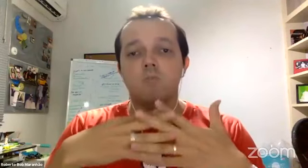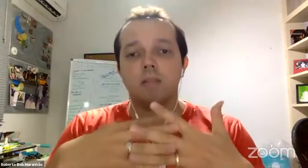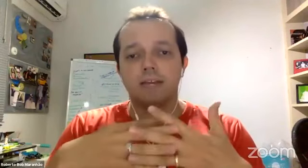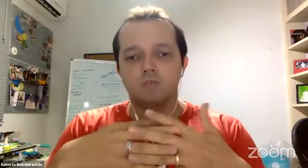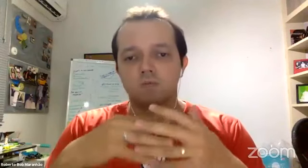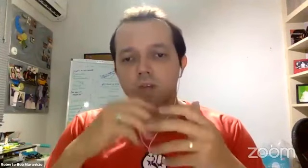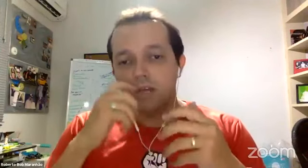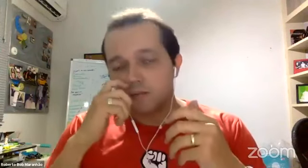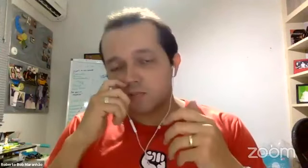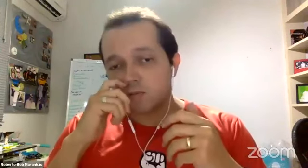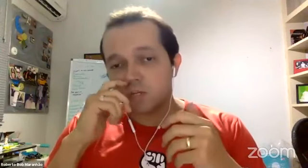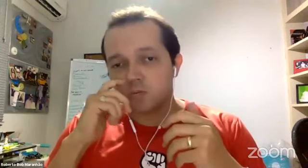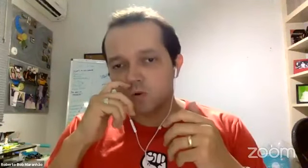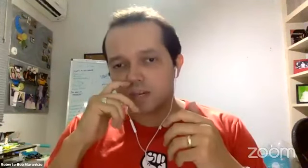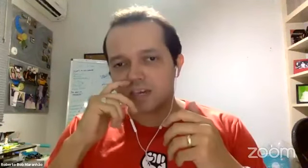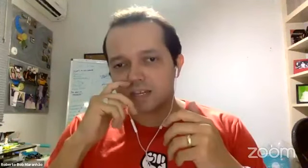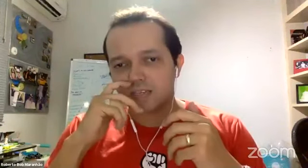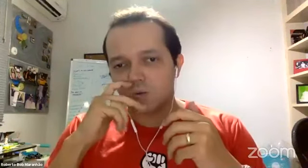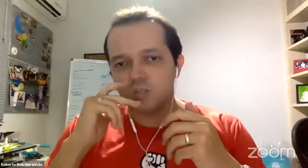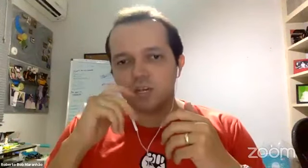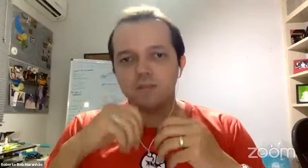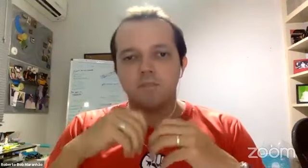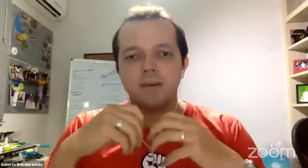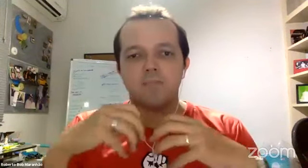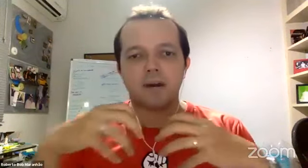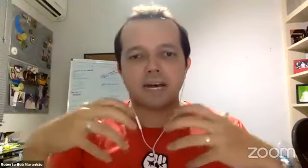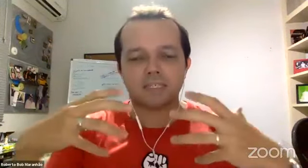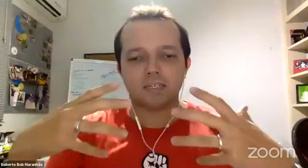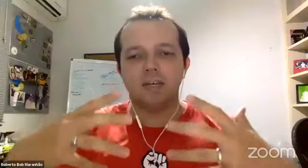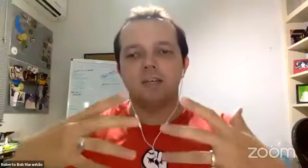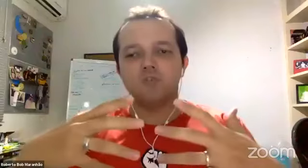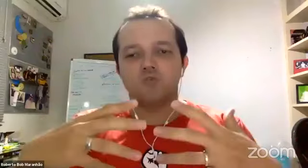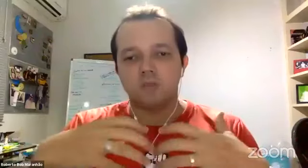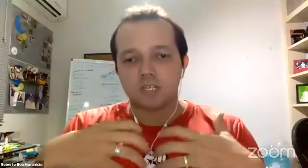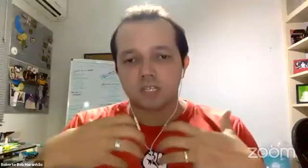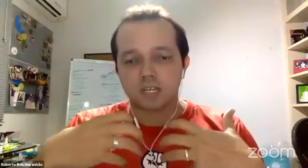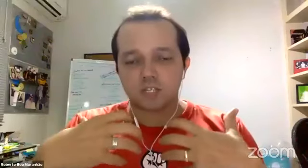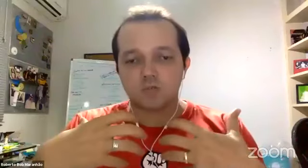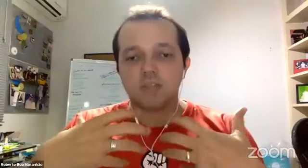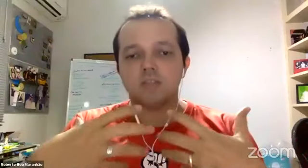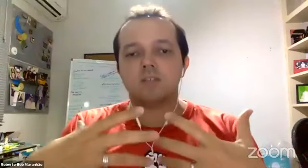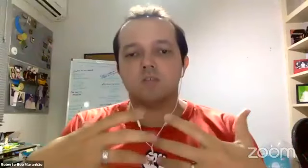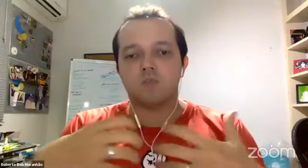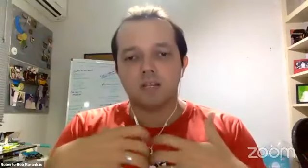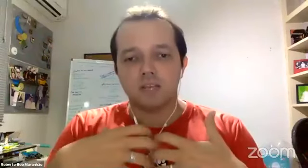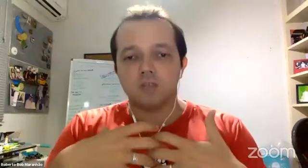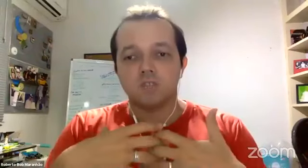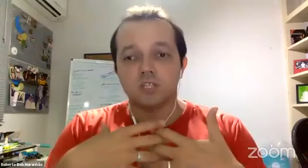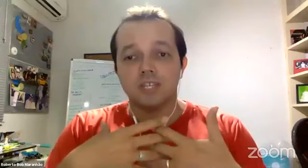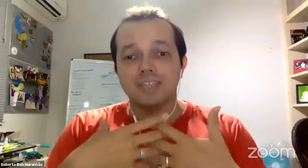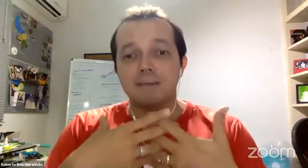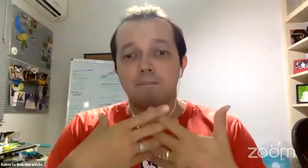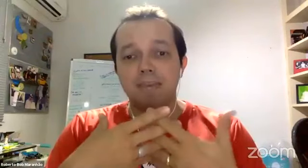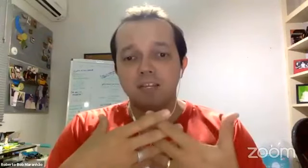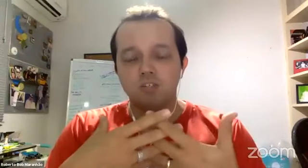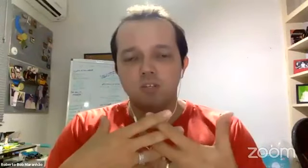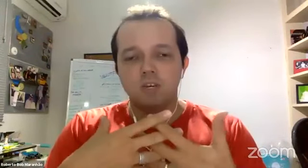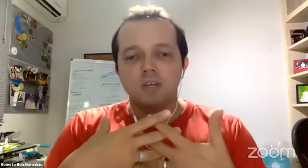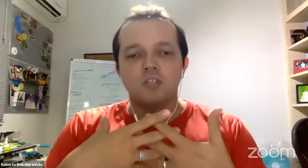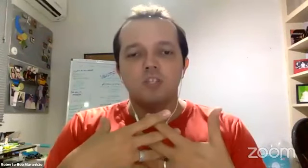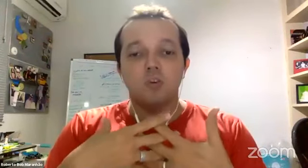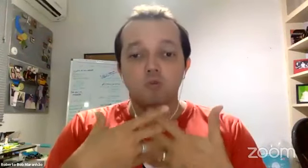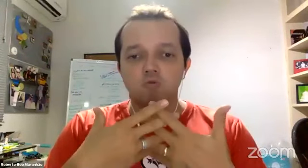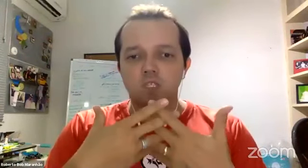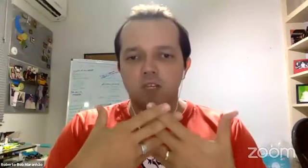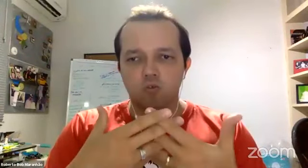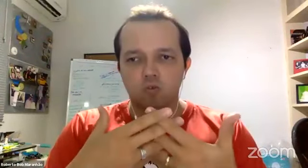extremamente complexo, principalmente porque a saúde ela perpassa justamente essa questão da intersetorialidade, ou seja, ela depende